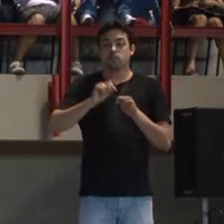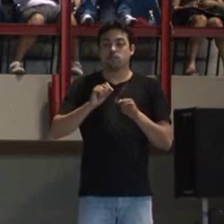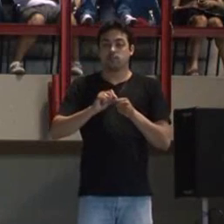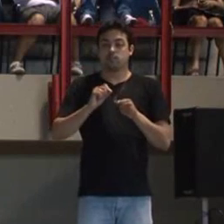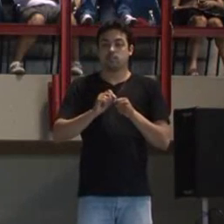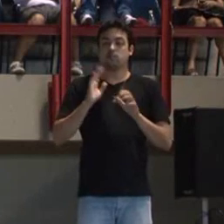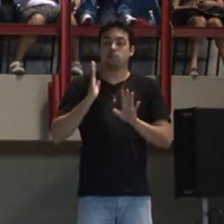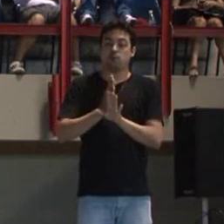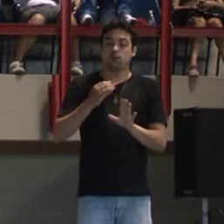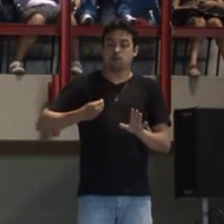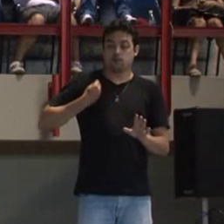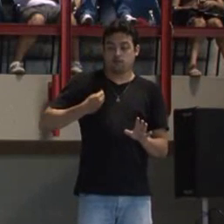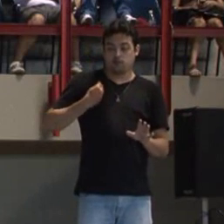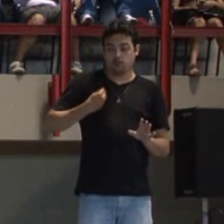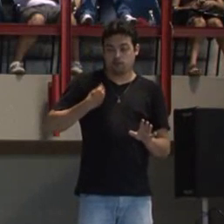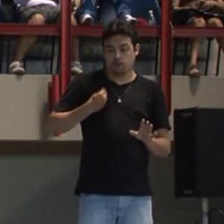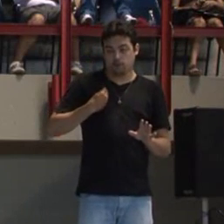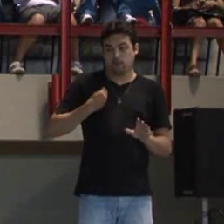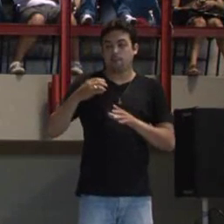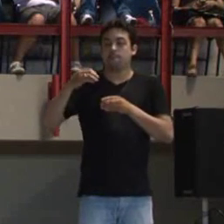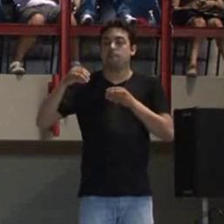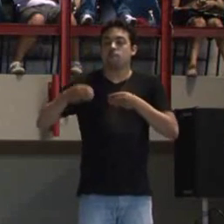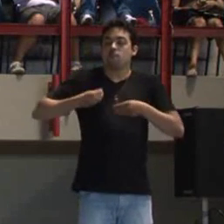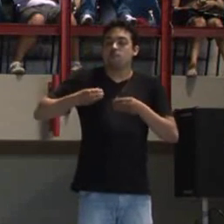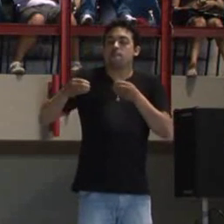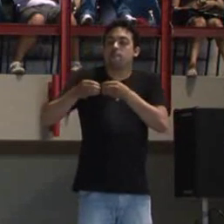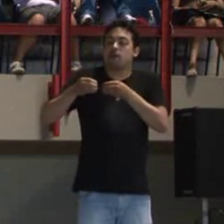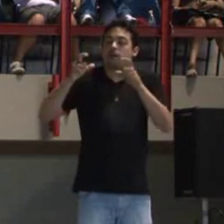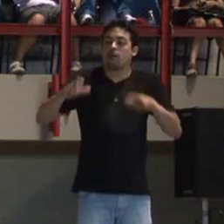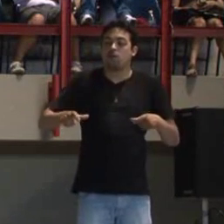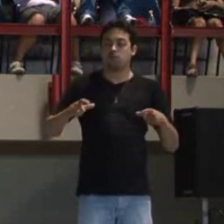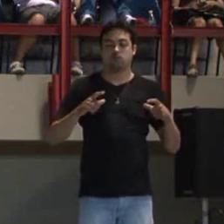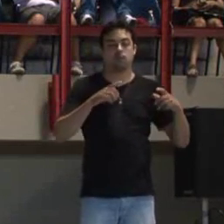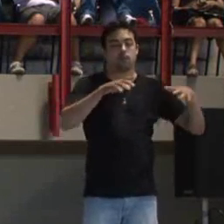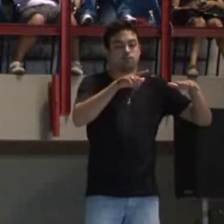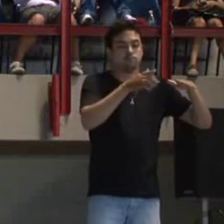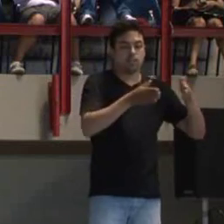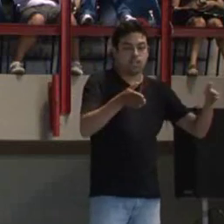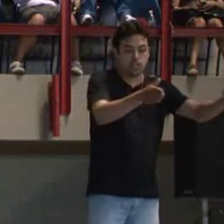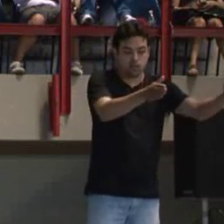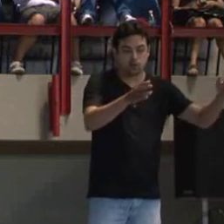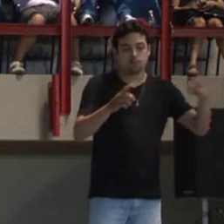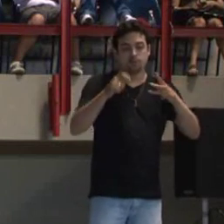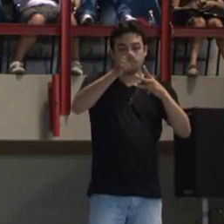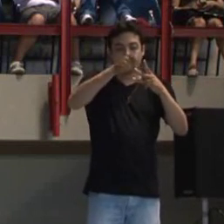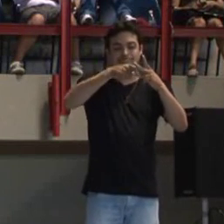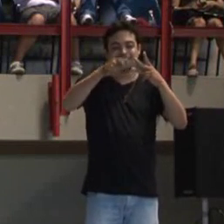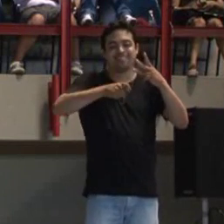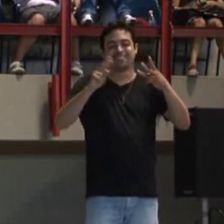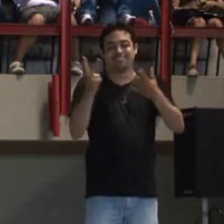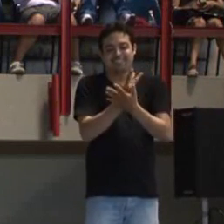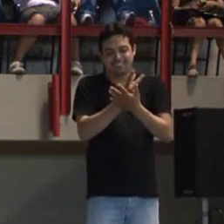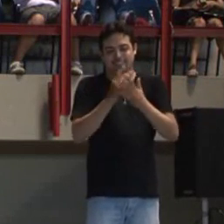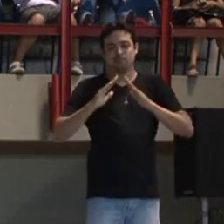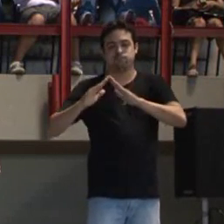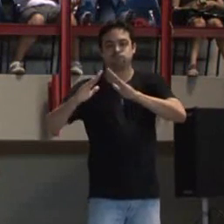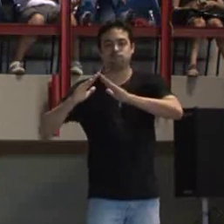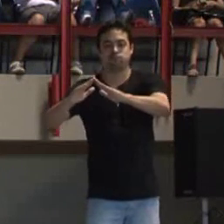por questão de sobrevivência, vai ficar morando perto de onde? Perto do rio. 3 meses depois,